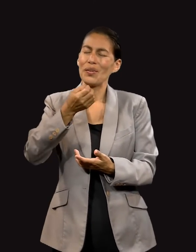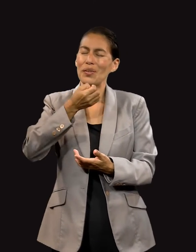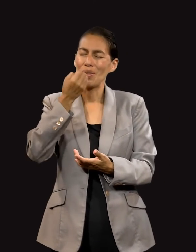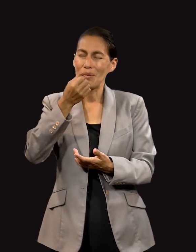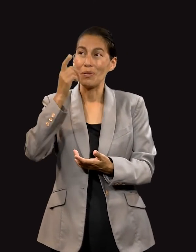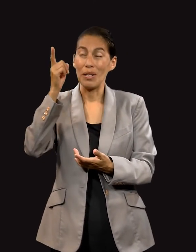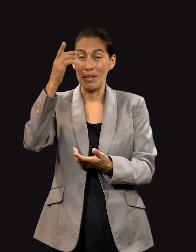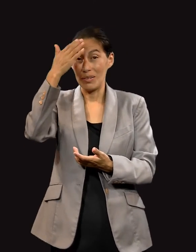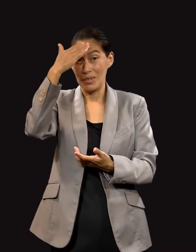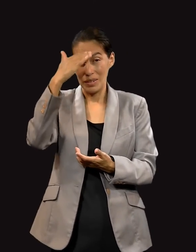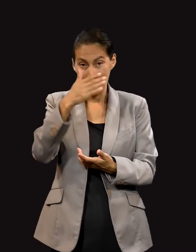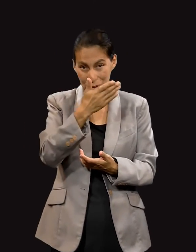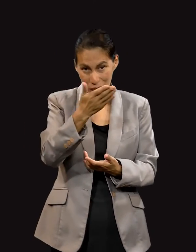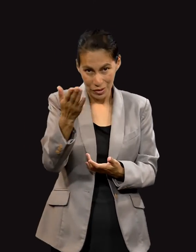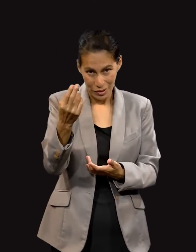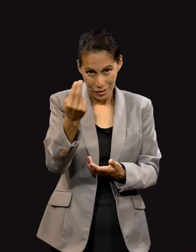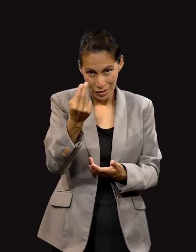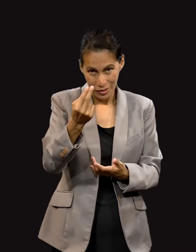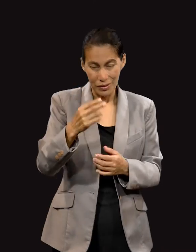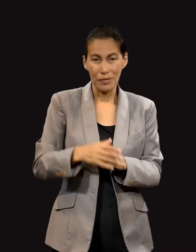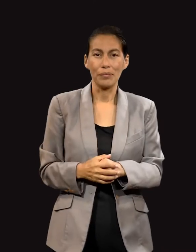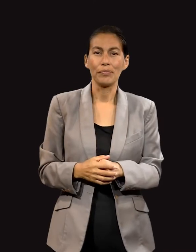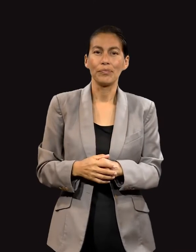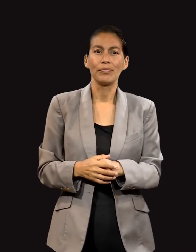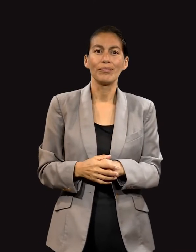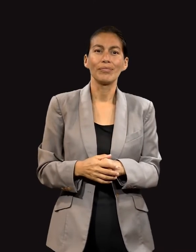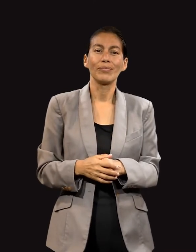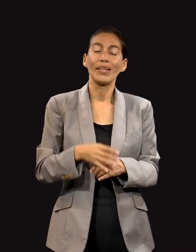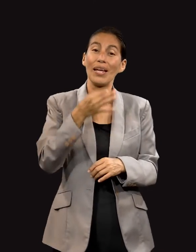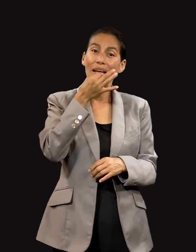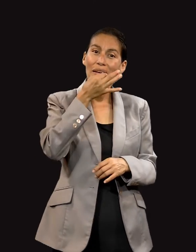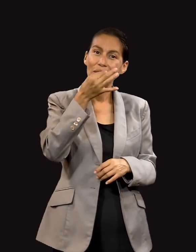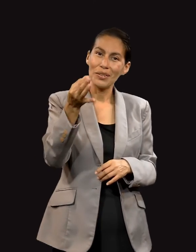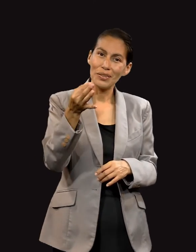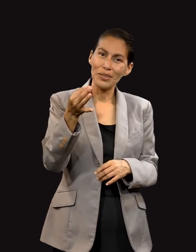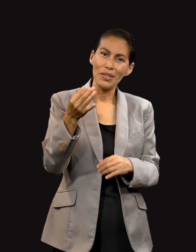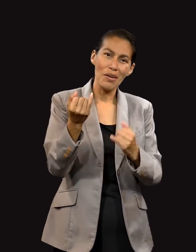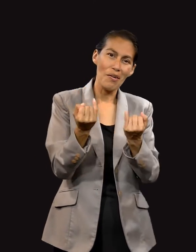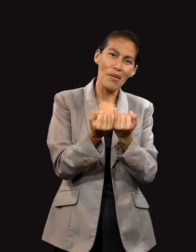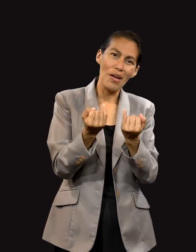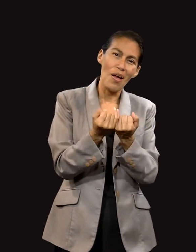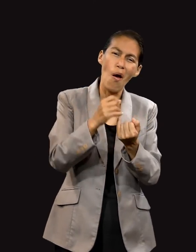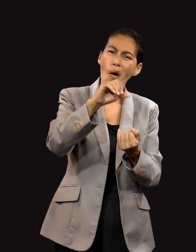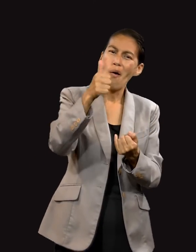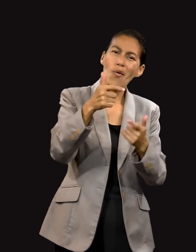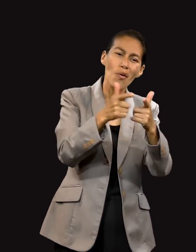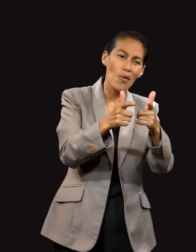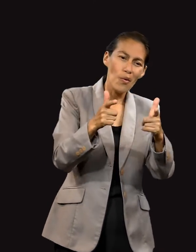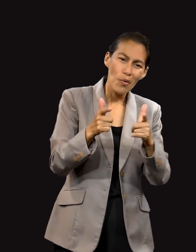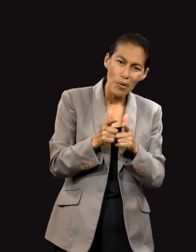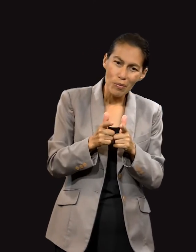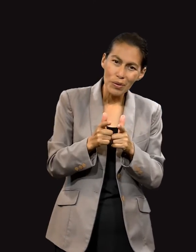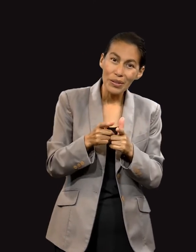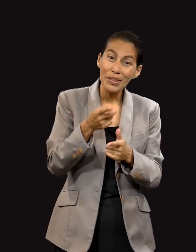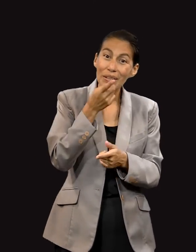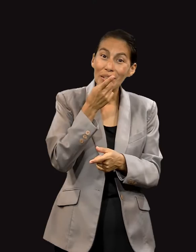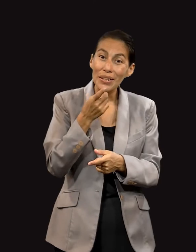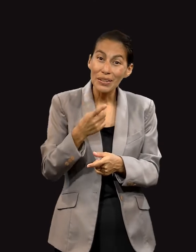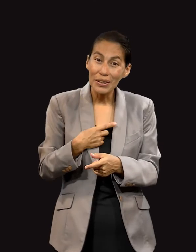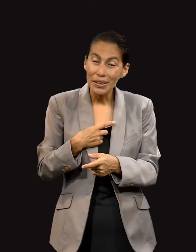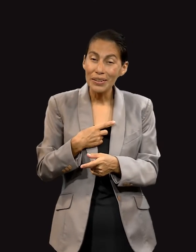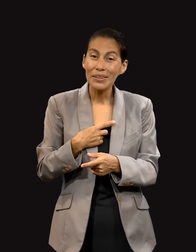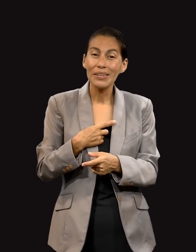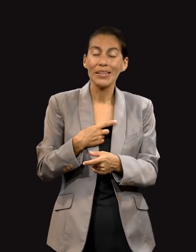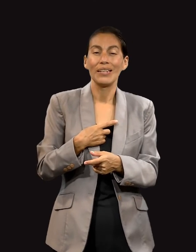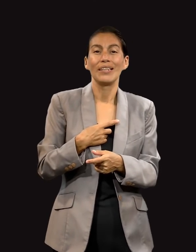sabe que necesitan. Quiero decirles que también hay otros grupos que se están añadiendo a decir que también